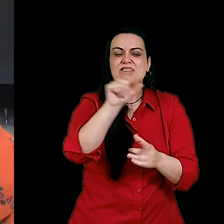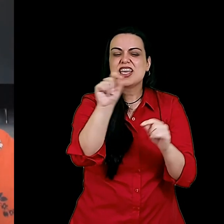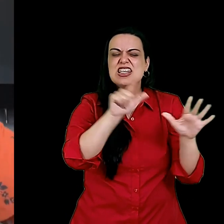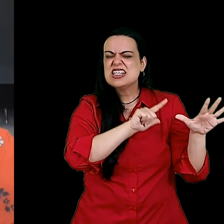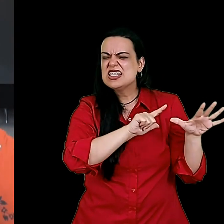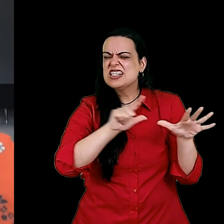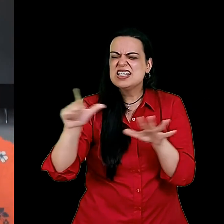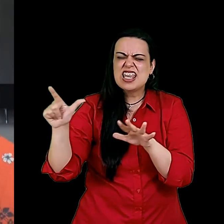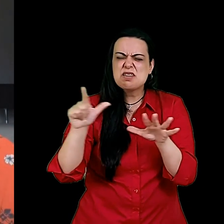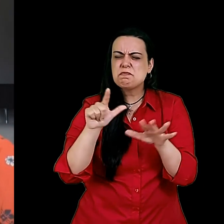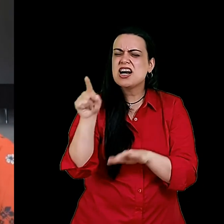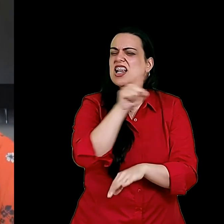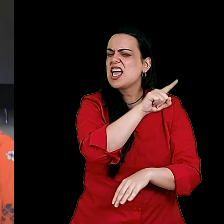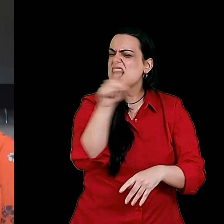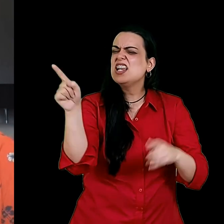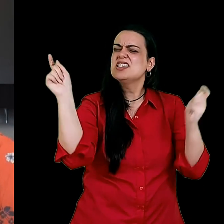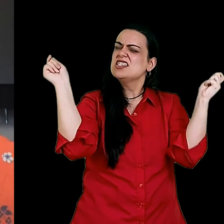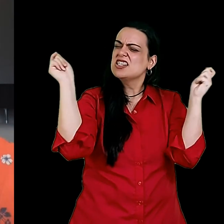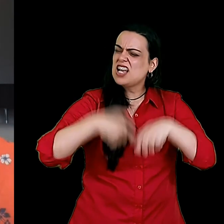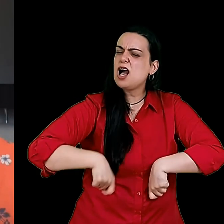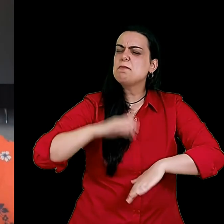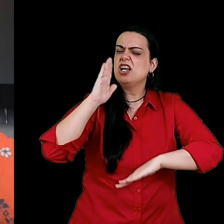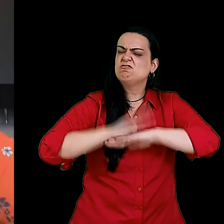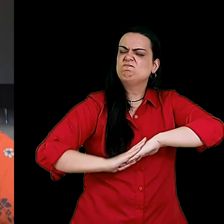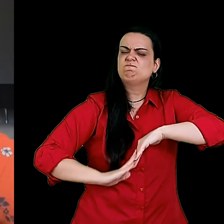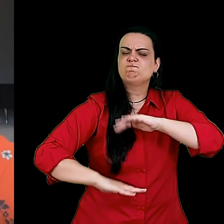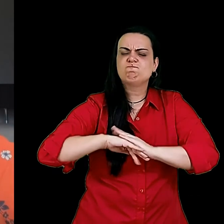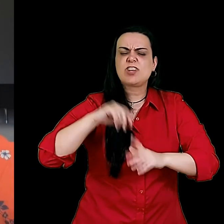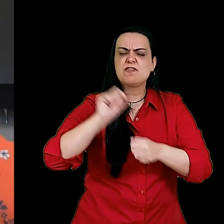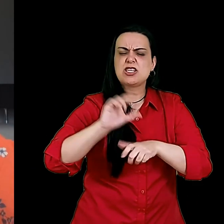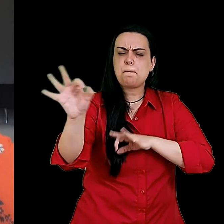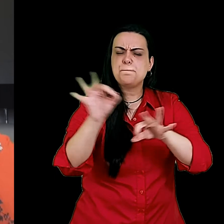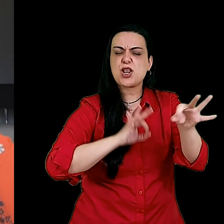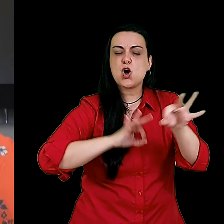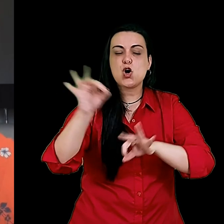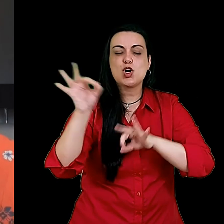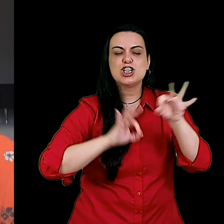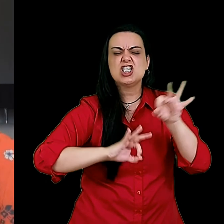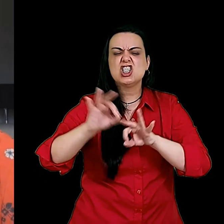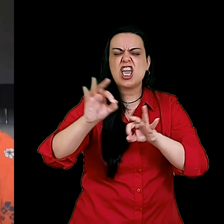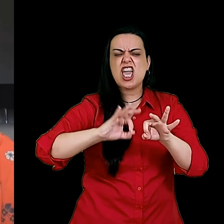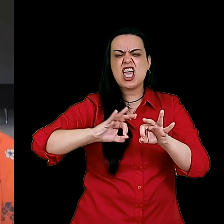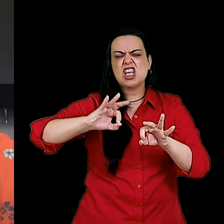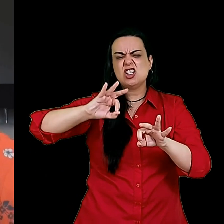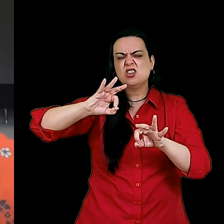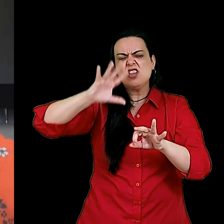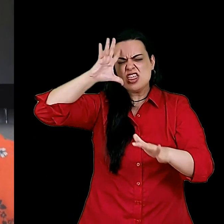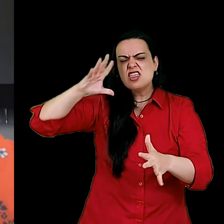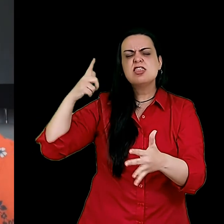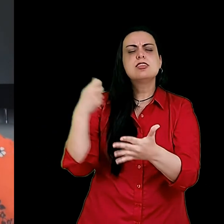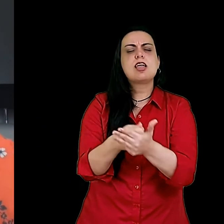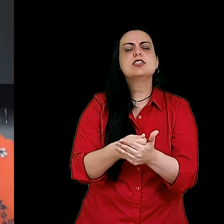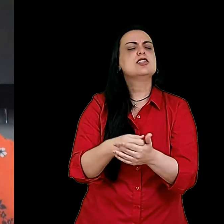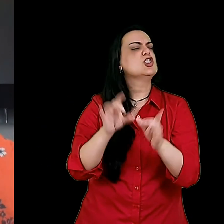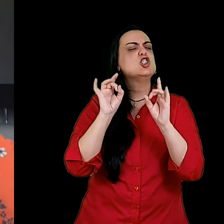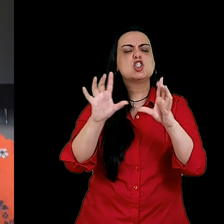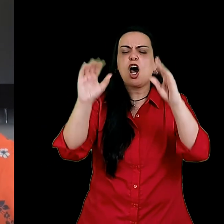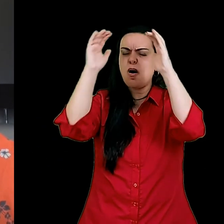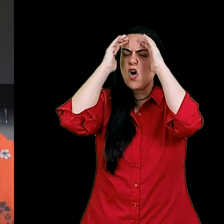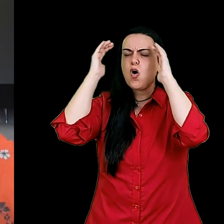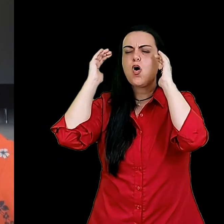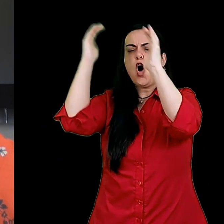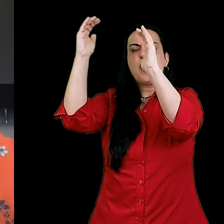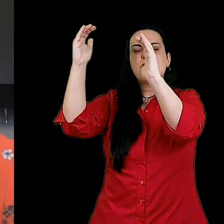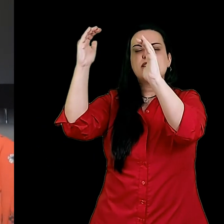desenvolve nesta semana, uma semana onde elas vão ser capazes de executar projetos sem hesitar,